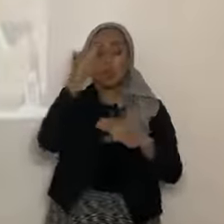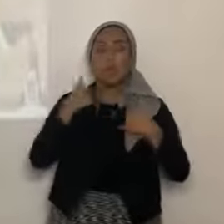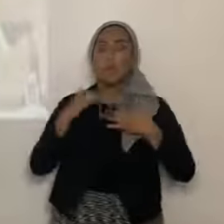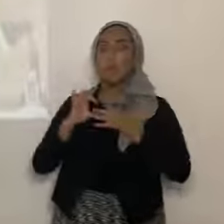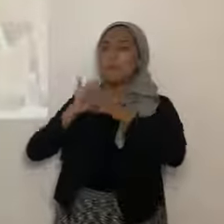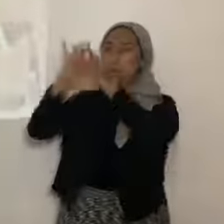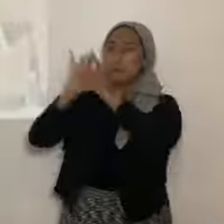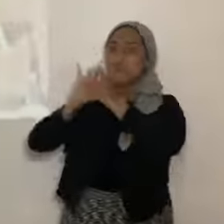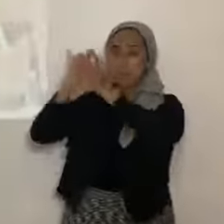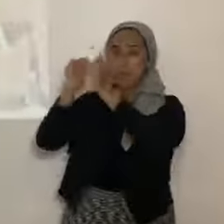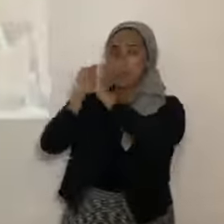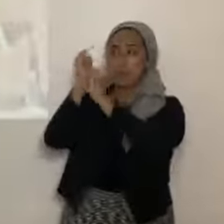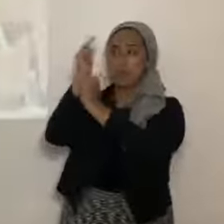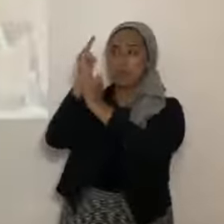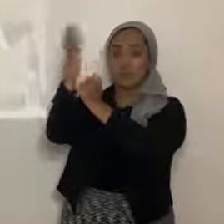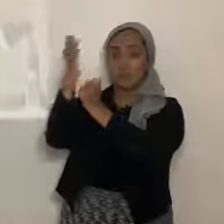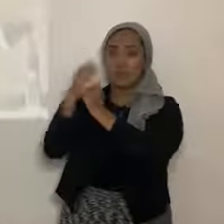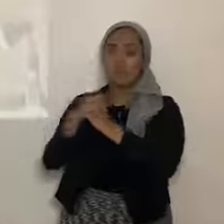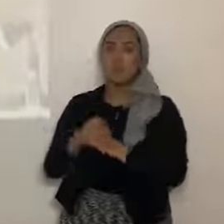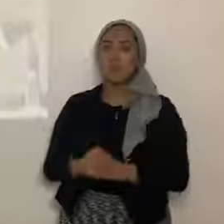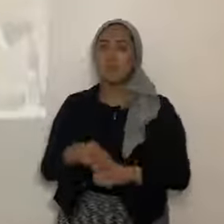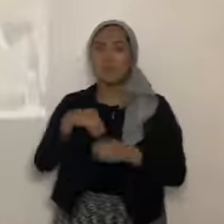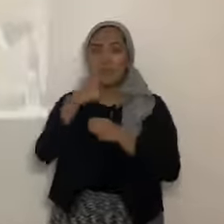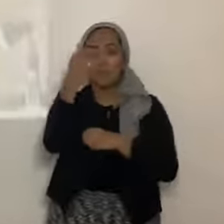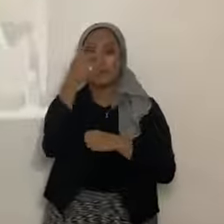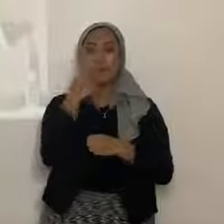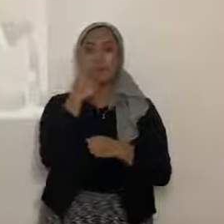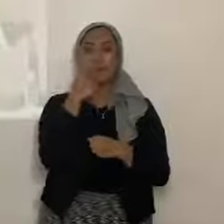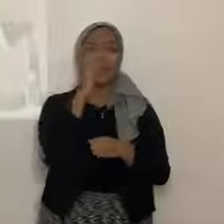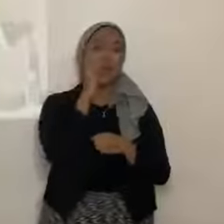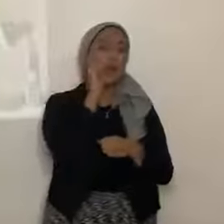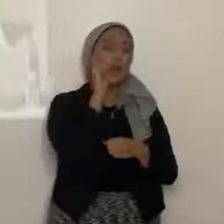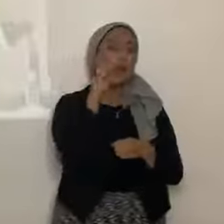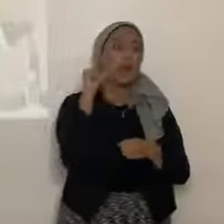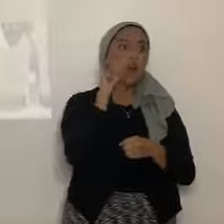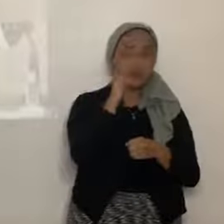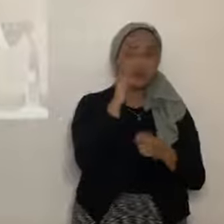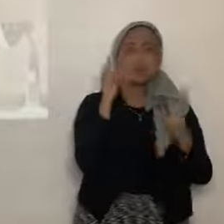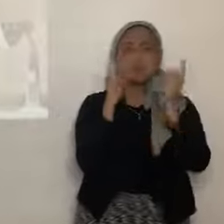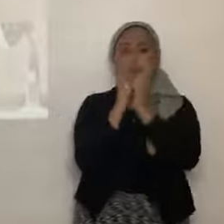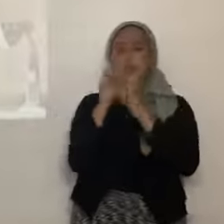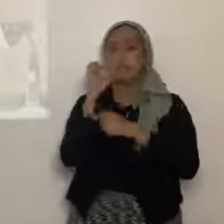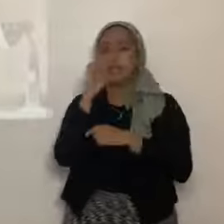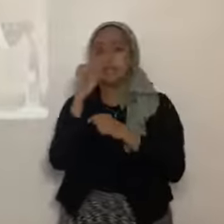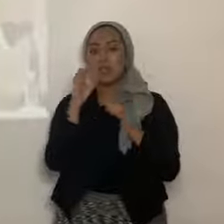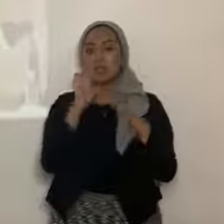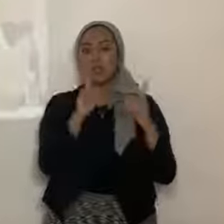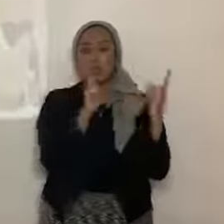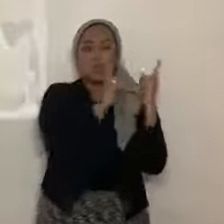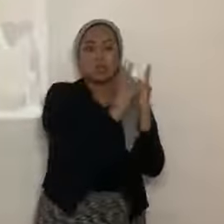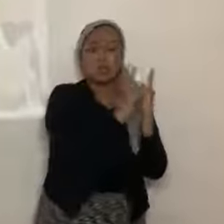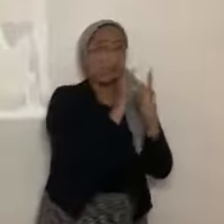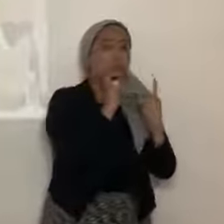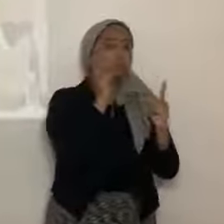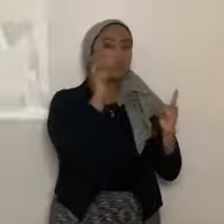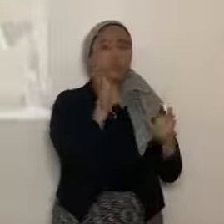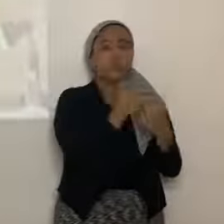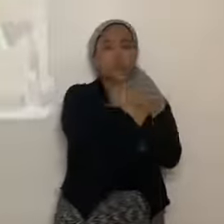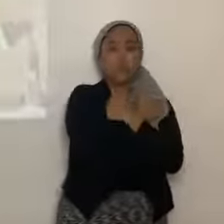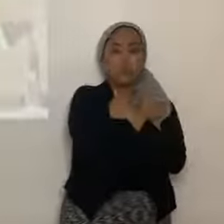íntima. En Génesis dice que conoció a Adán a su mujer. Eso es una relación íntima, sexual, por amor. Aquí se